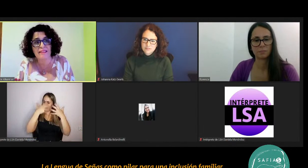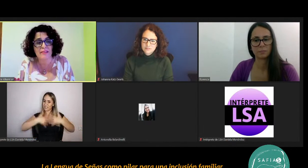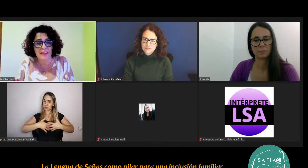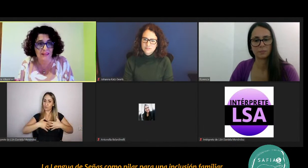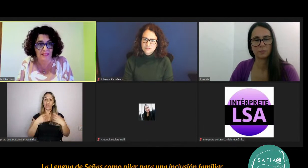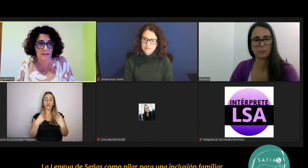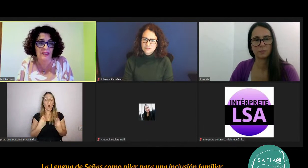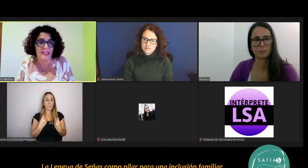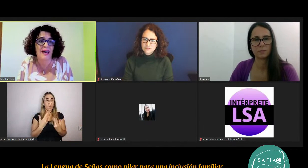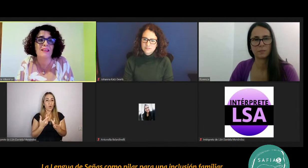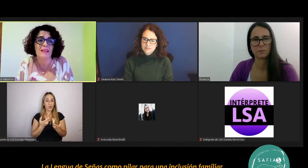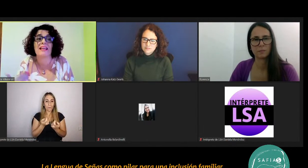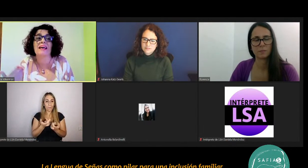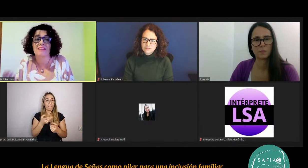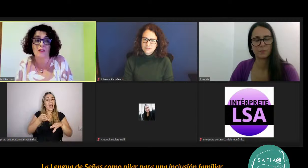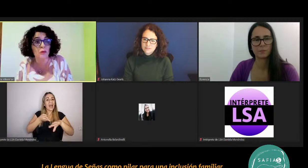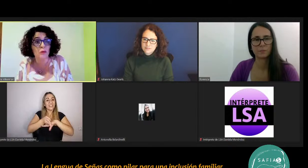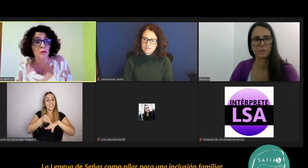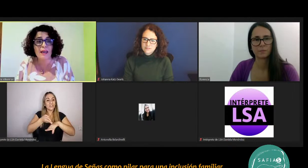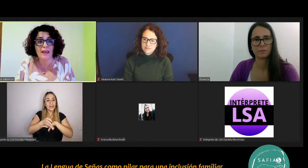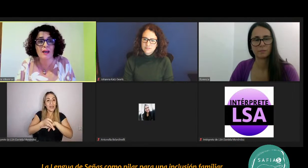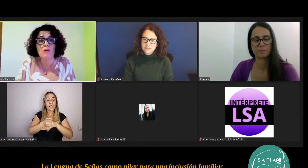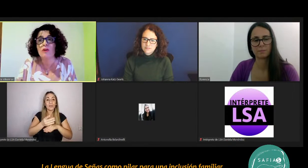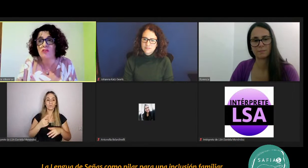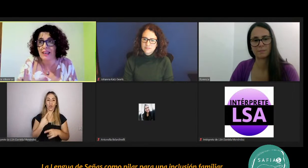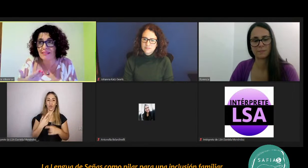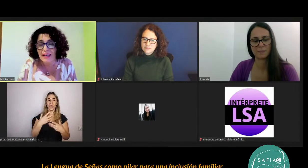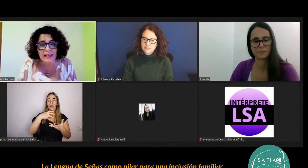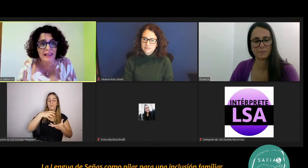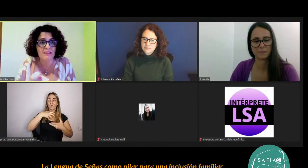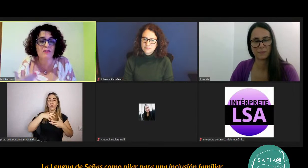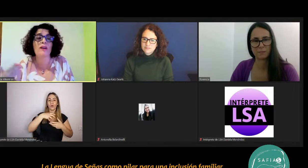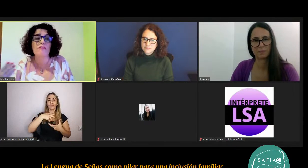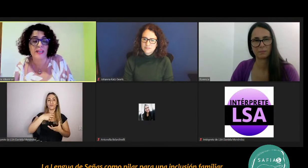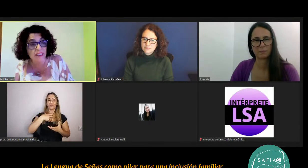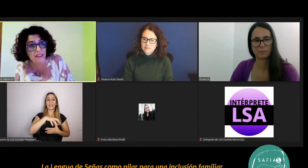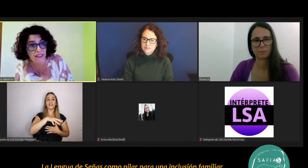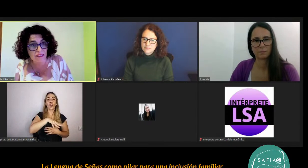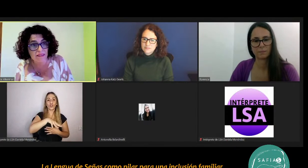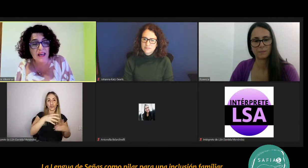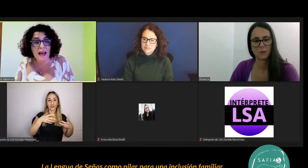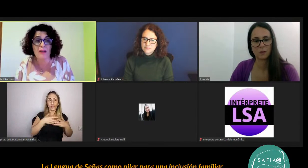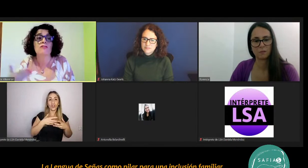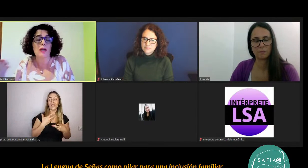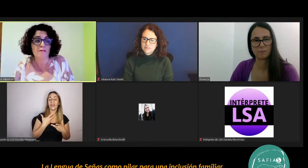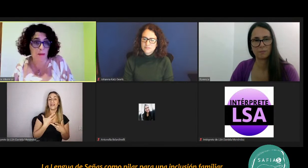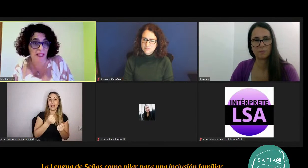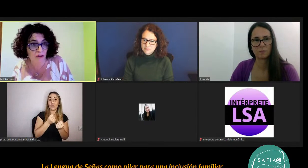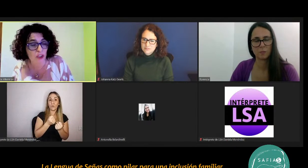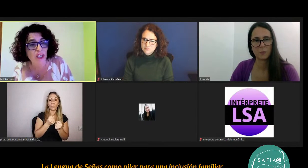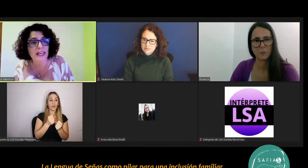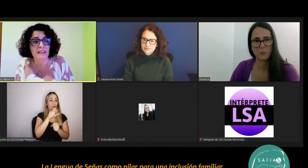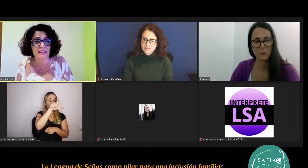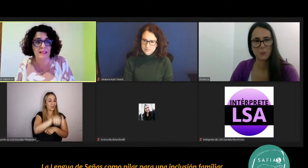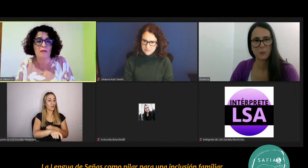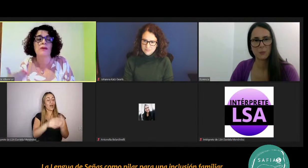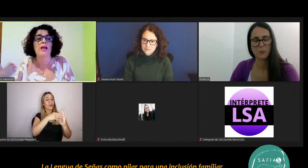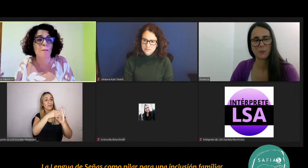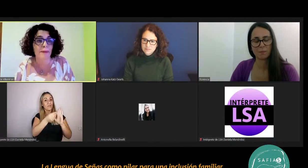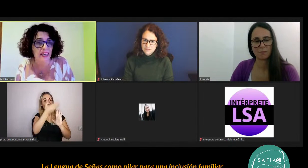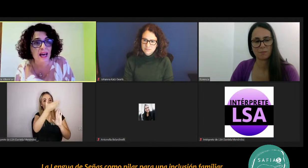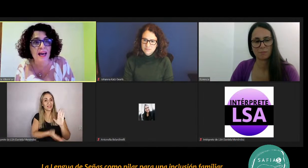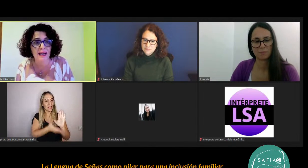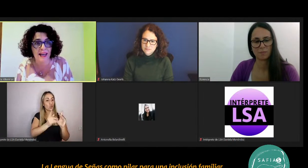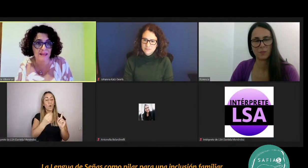esa accesibilidad desde la salud, cómo se acercan esos referentes a lo que son las familias oyentes, a